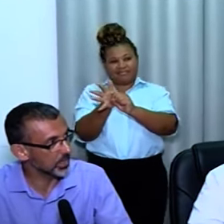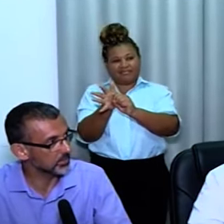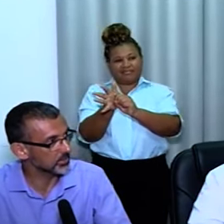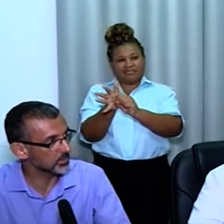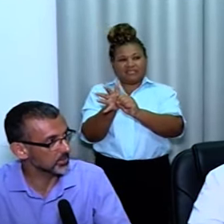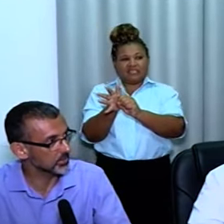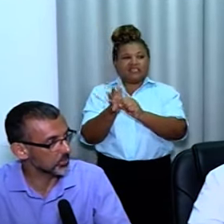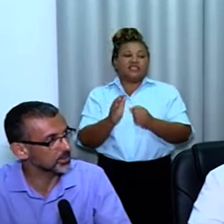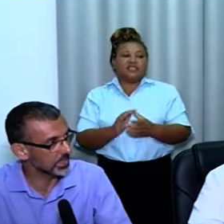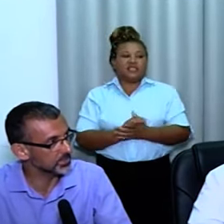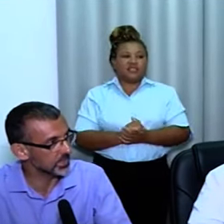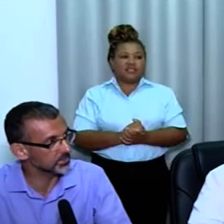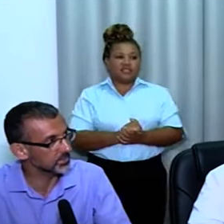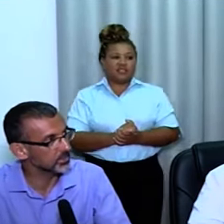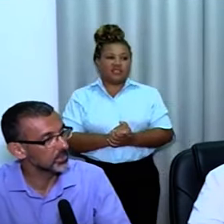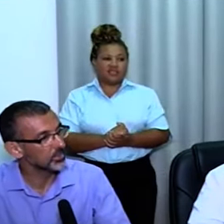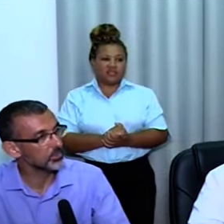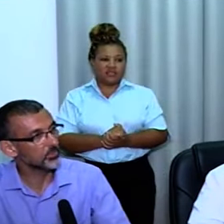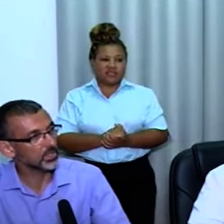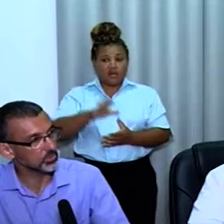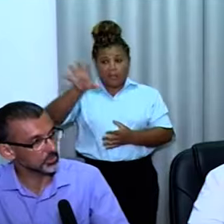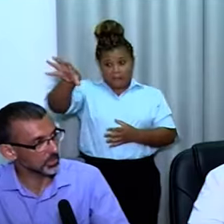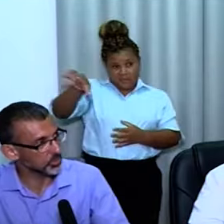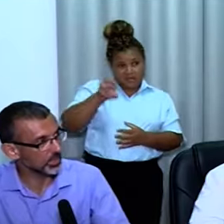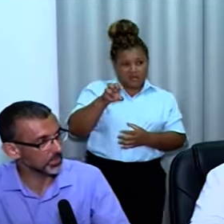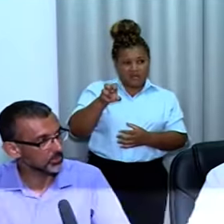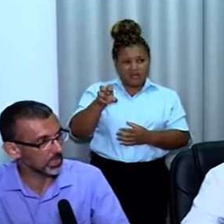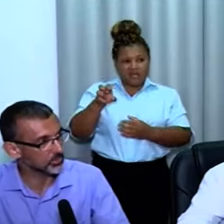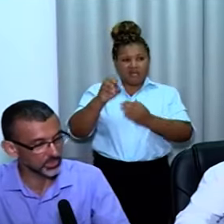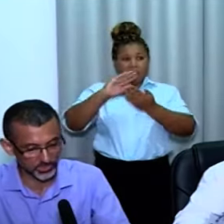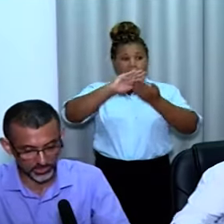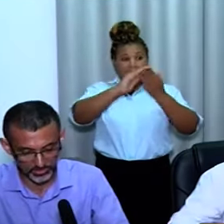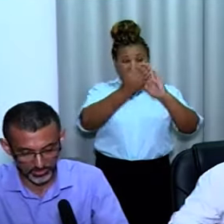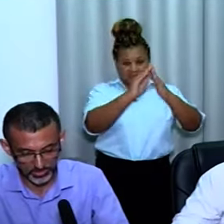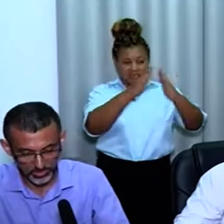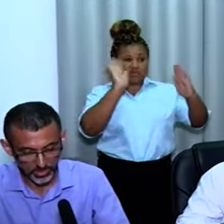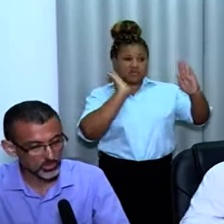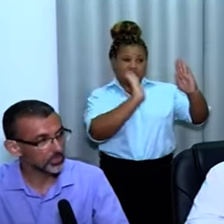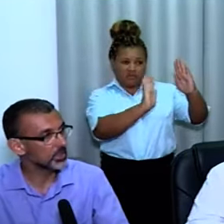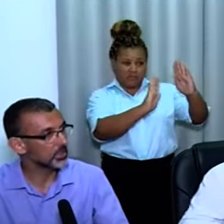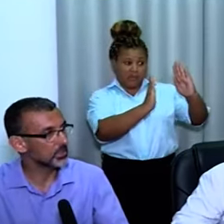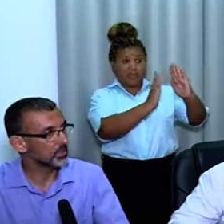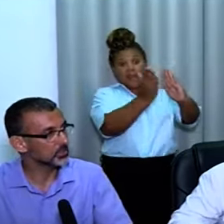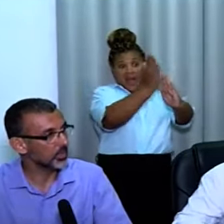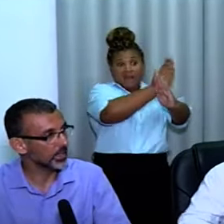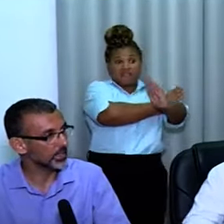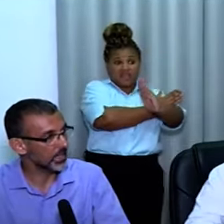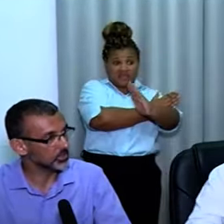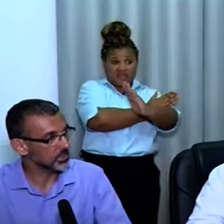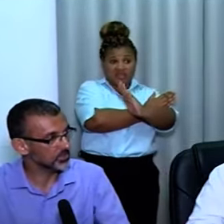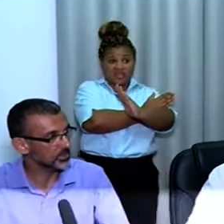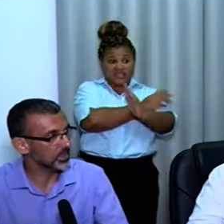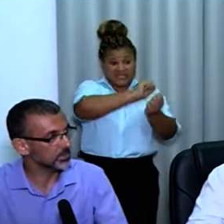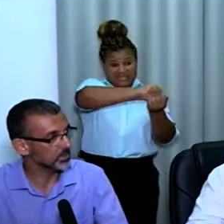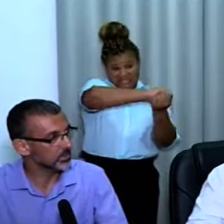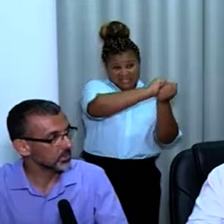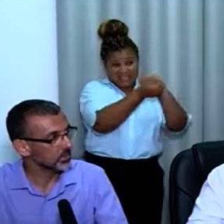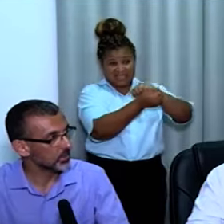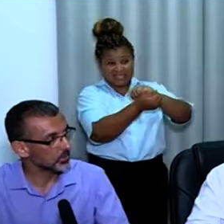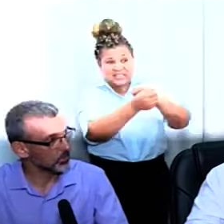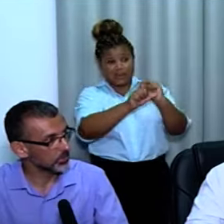from quarantine center, nous amenons autres en soyal, côté isolation center. So dans en soyal isolation